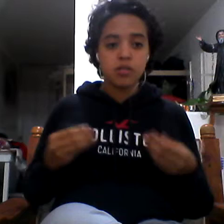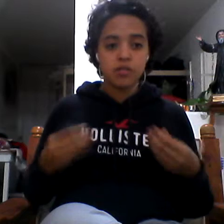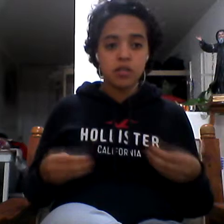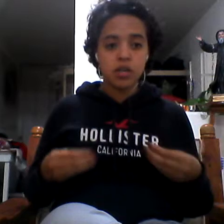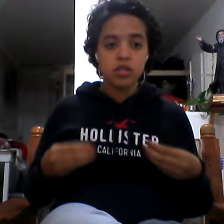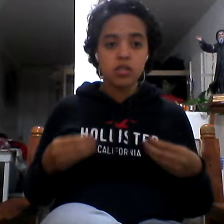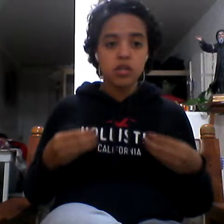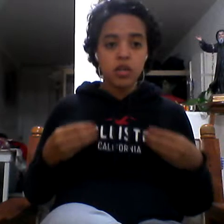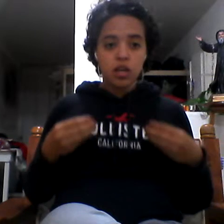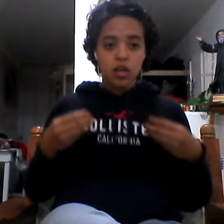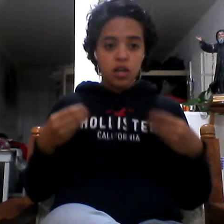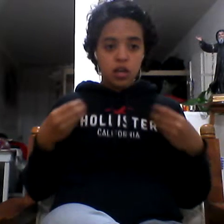físicas.